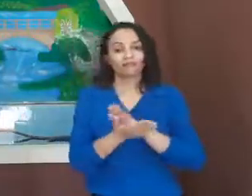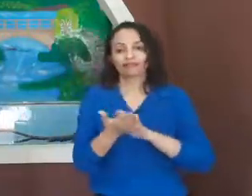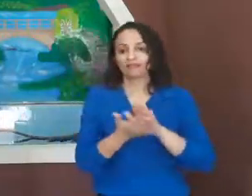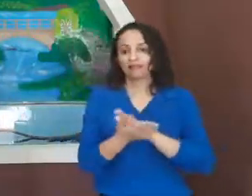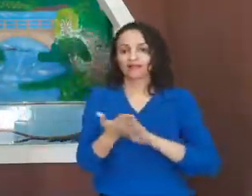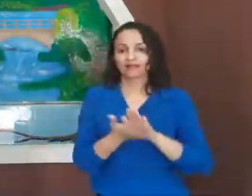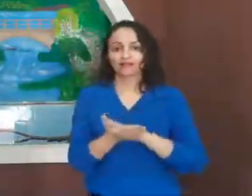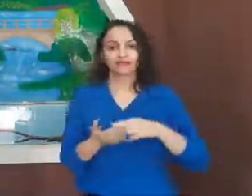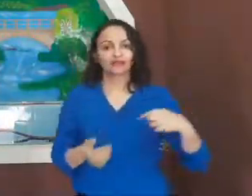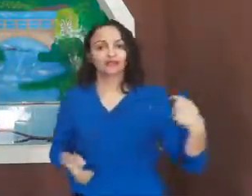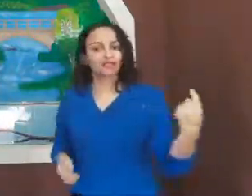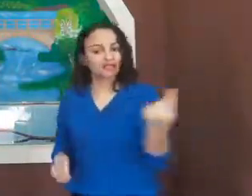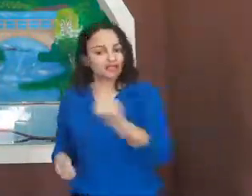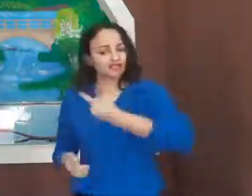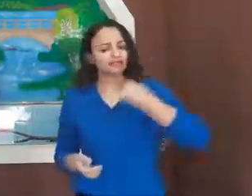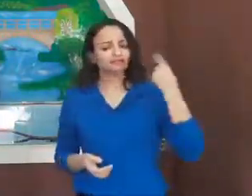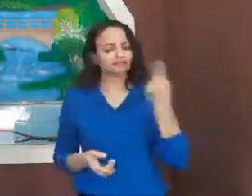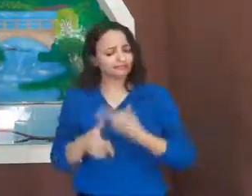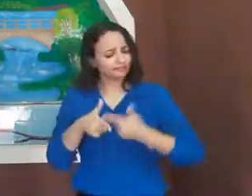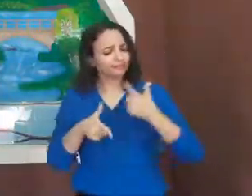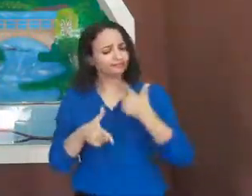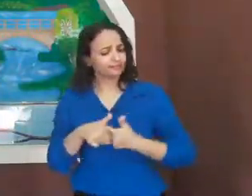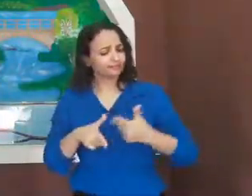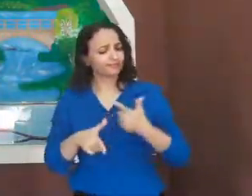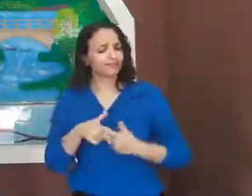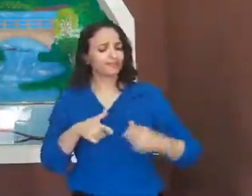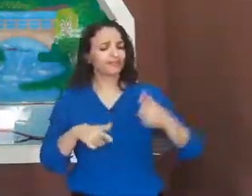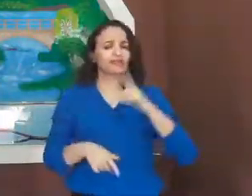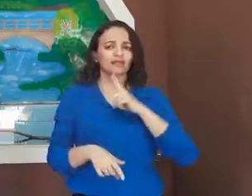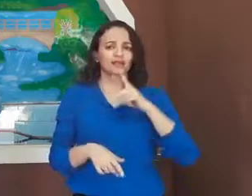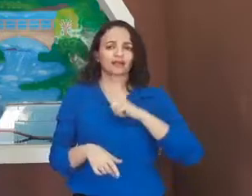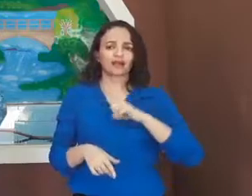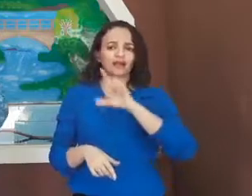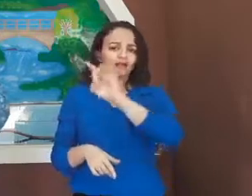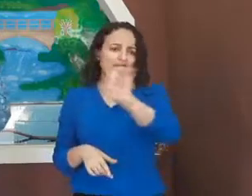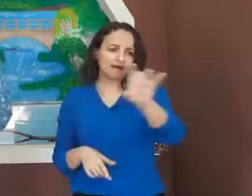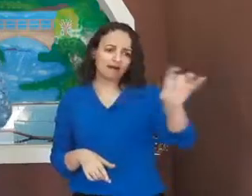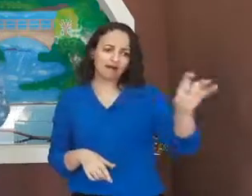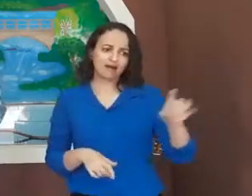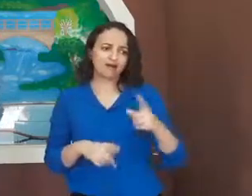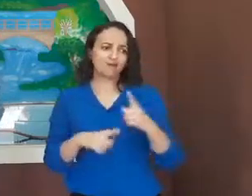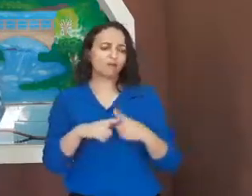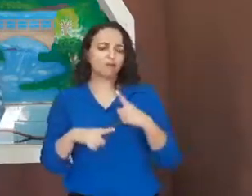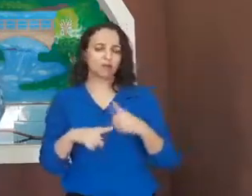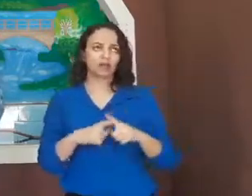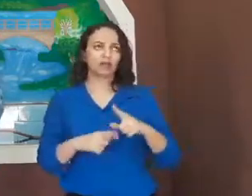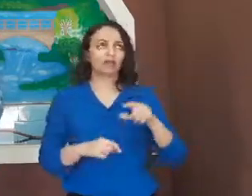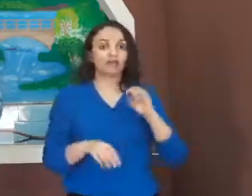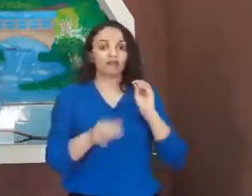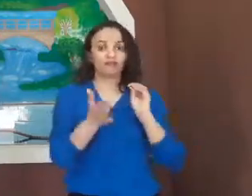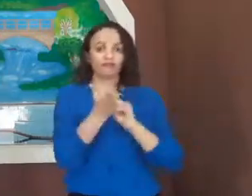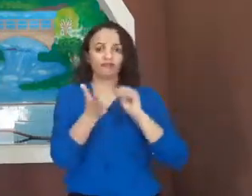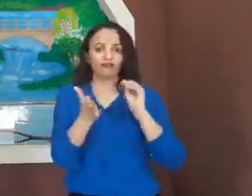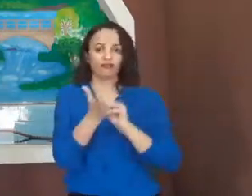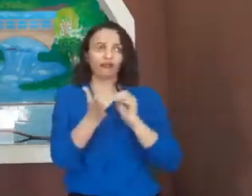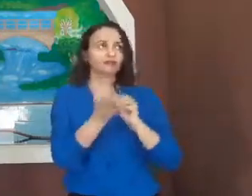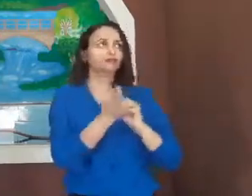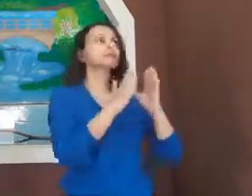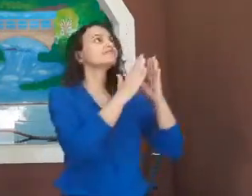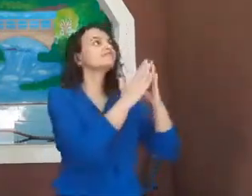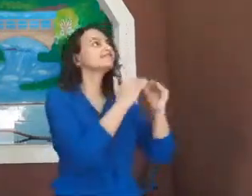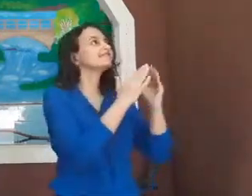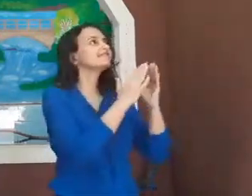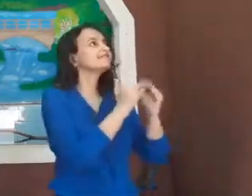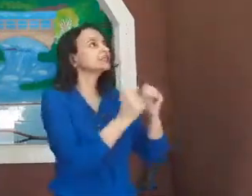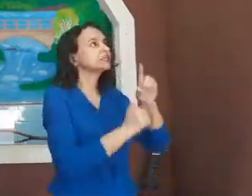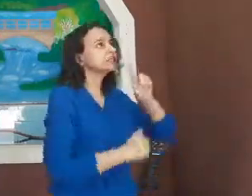tem trazido sérios problemas a cada um. Nós precisamos entender que